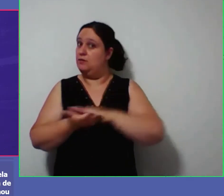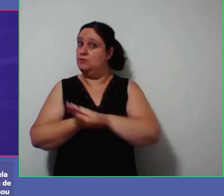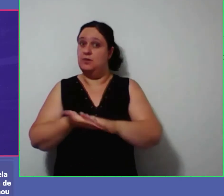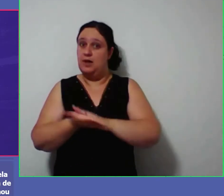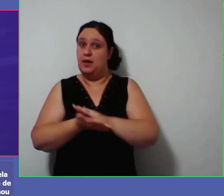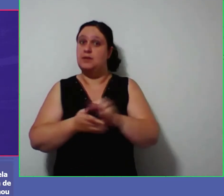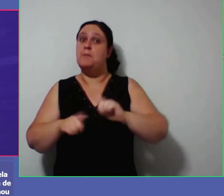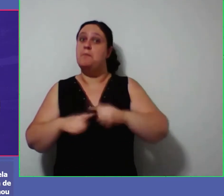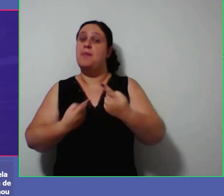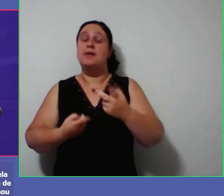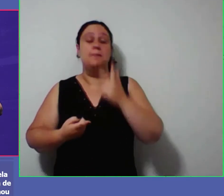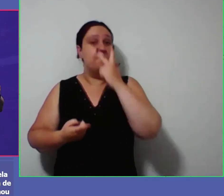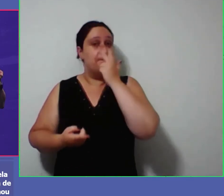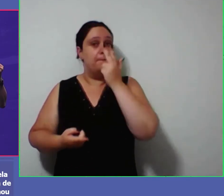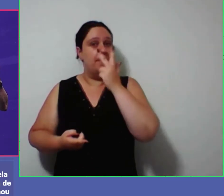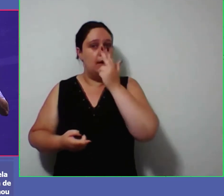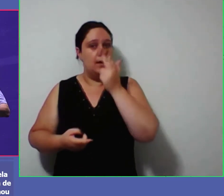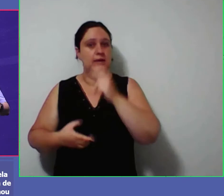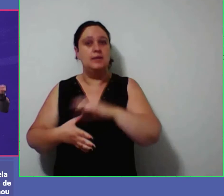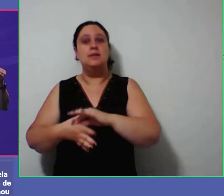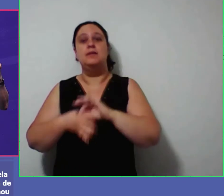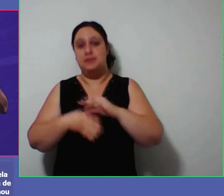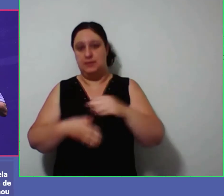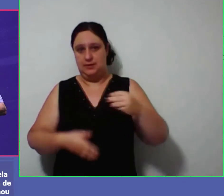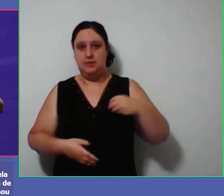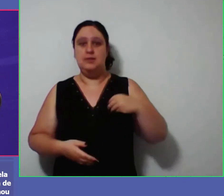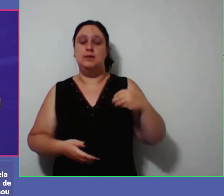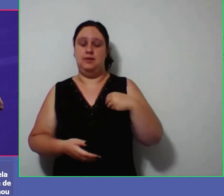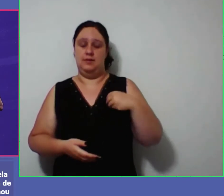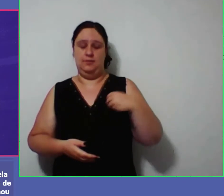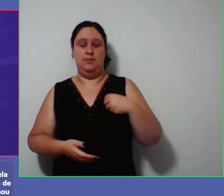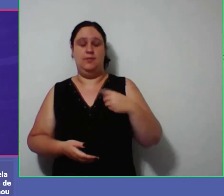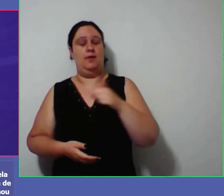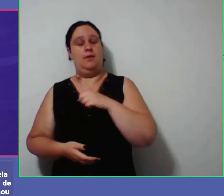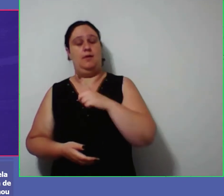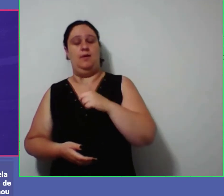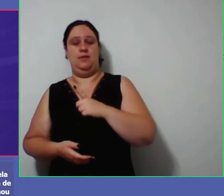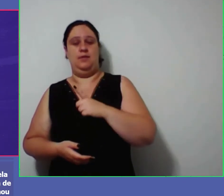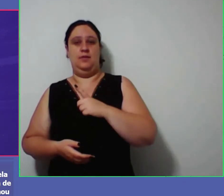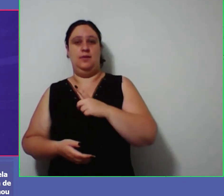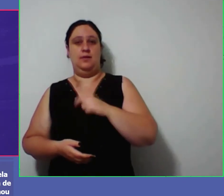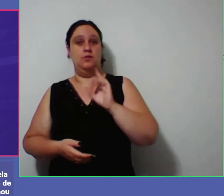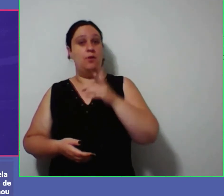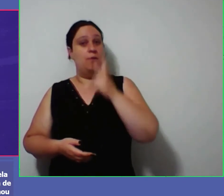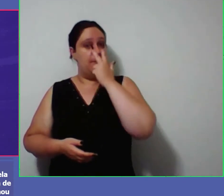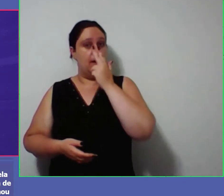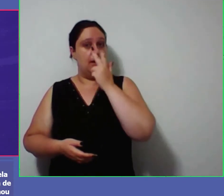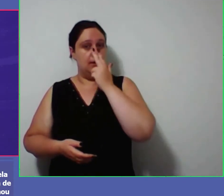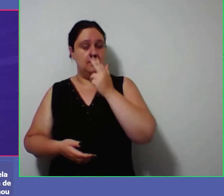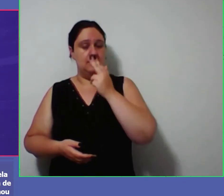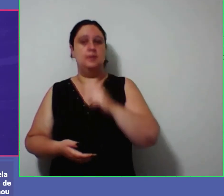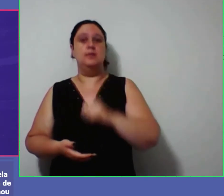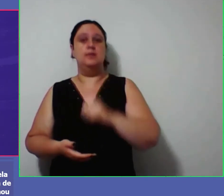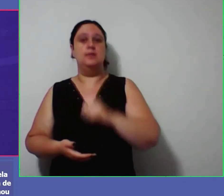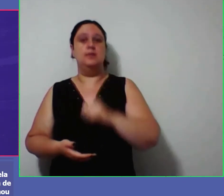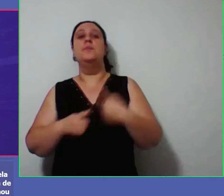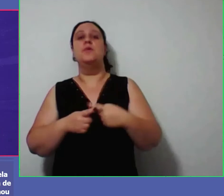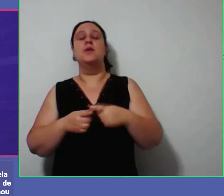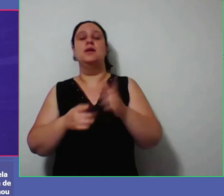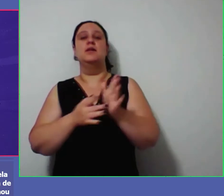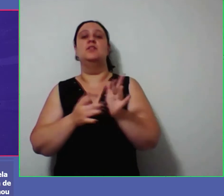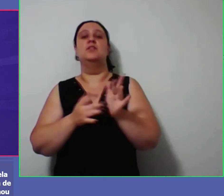em semelhança da carne pecaminosa, da carne do pecado, porque Jesus Cristo foi